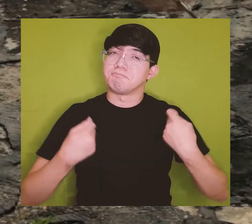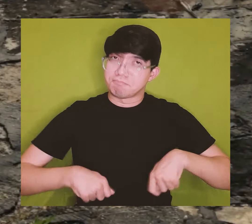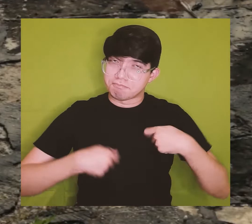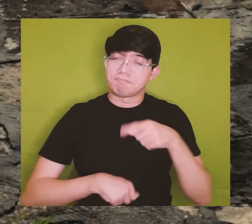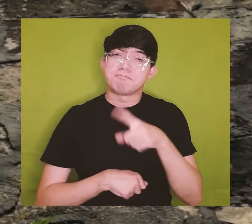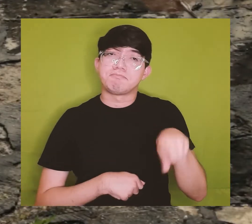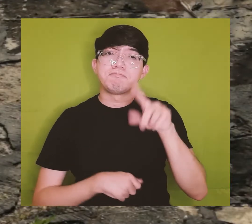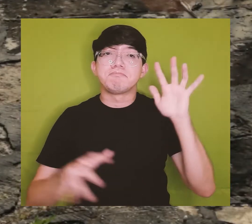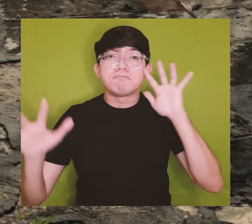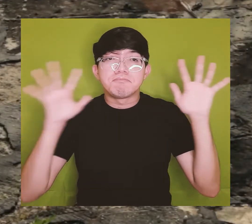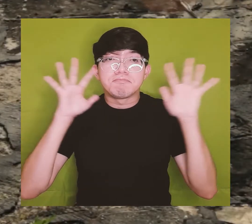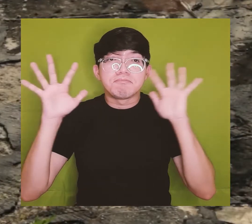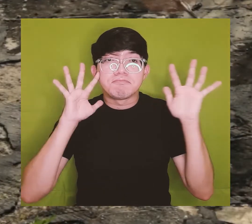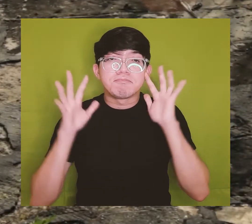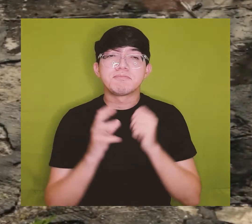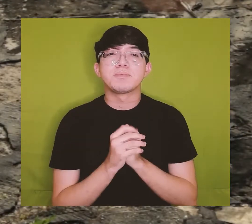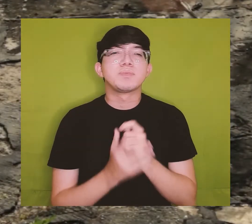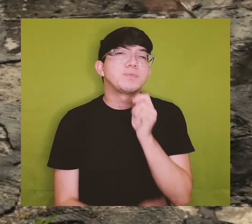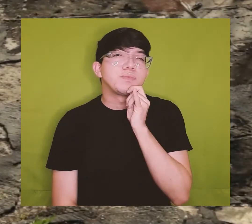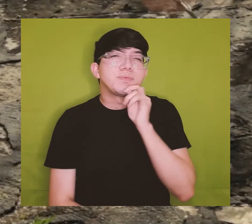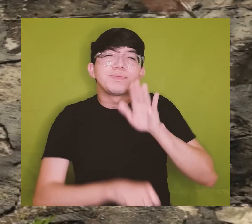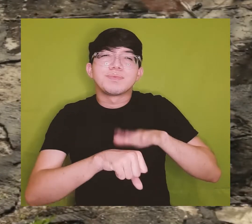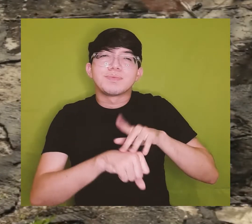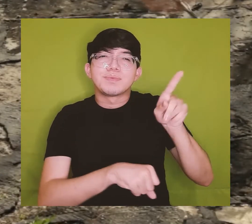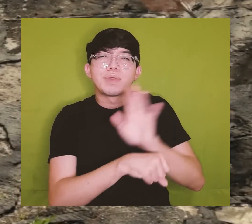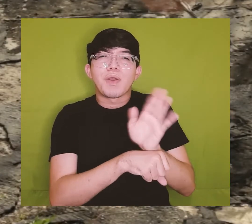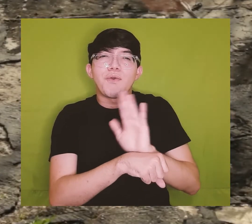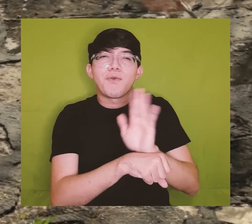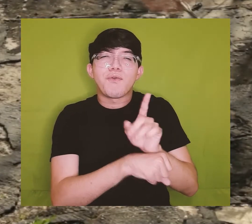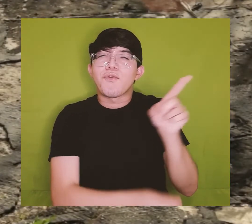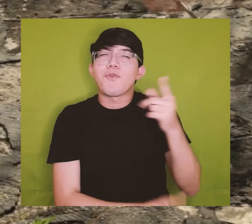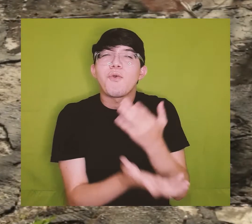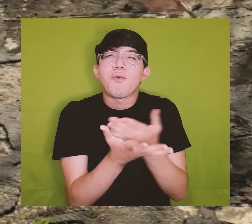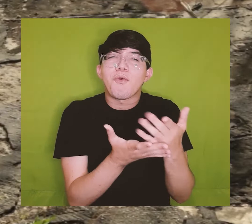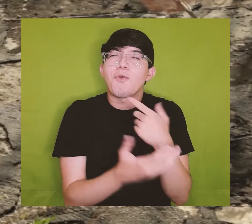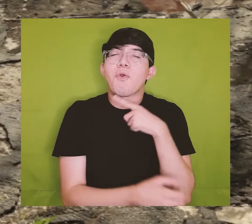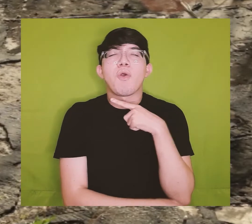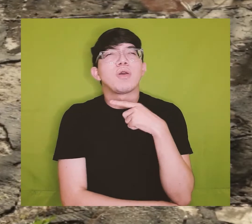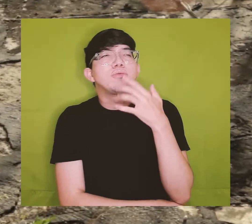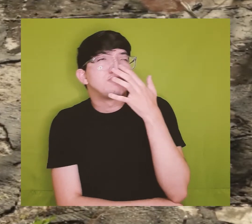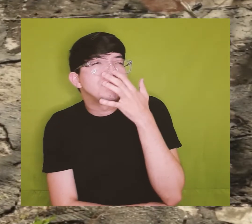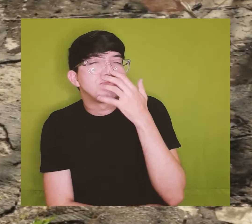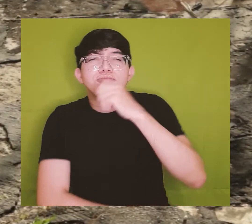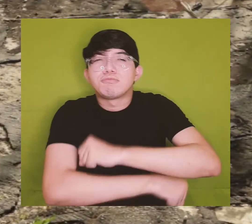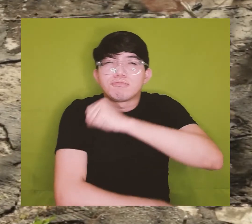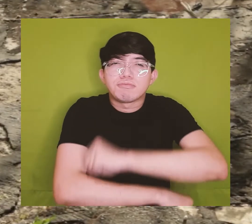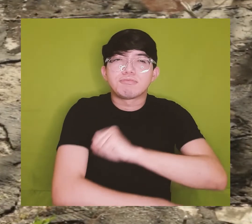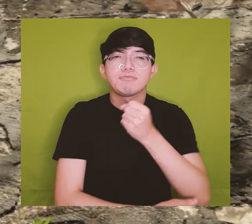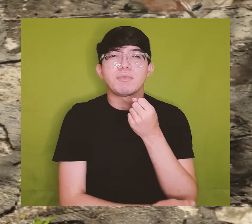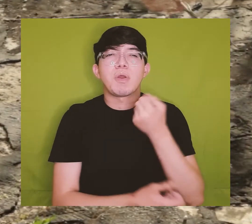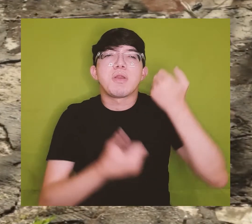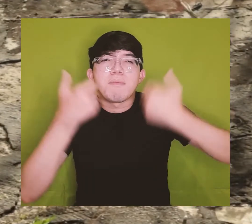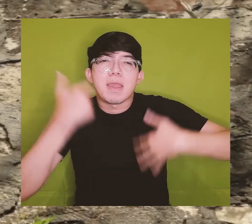sabe? Eu gosto muito daquele começo do filme dele narrando como ele começou a ver a janela, sabe? Aí fala da mãe dele,